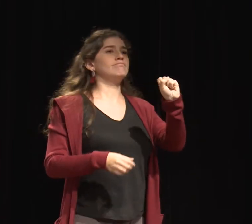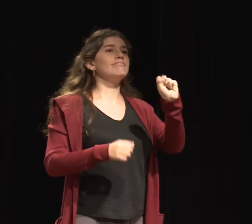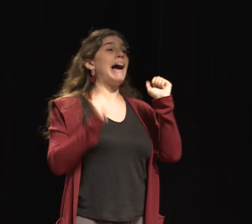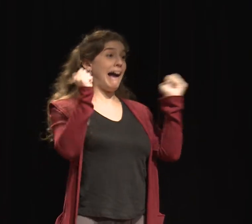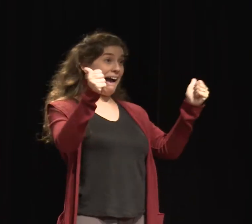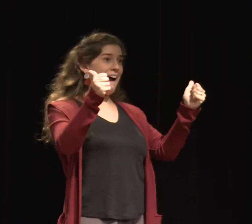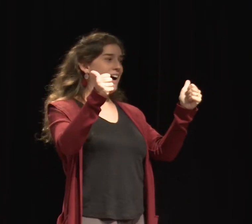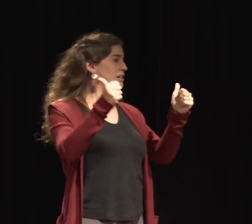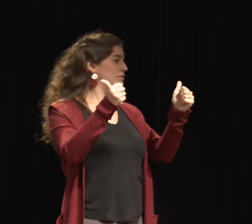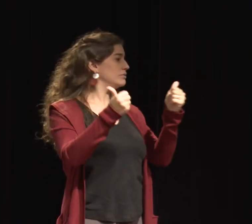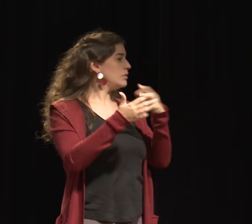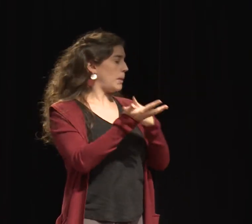pares mínimos,